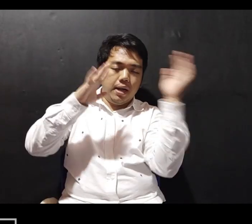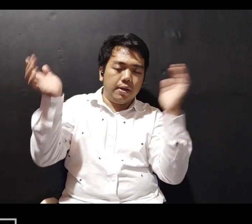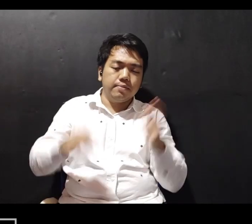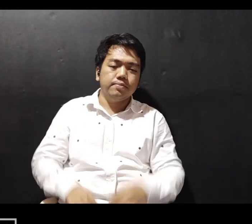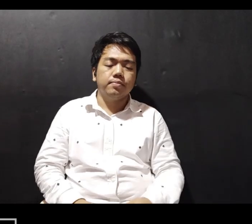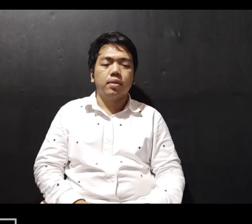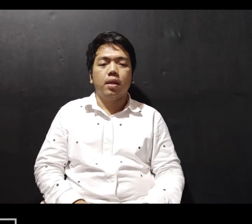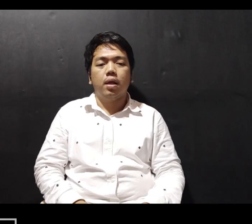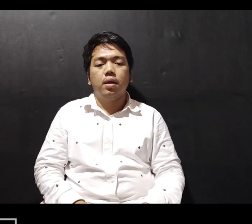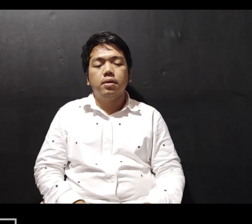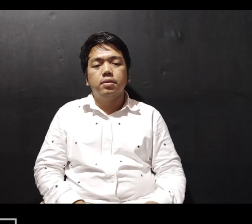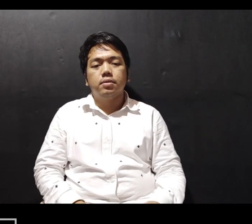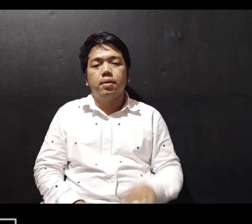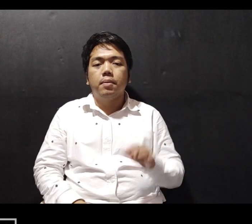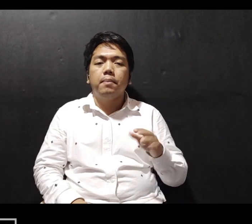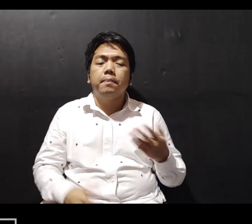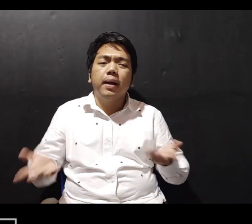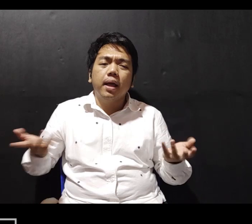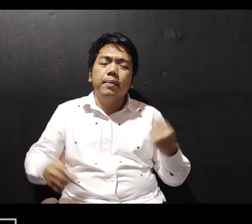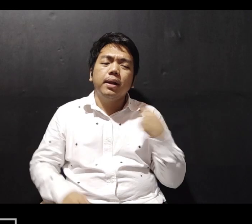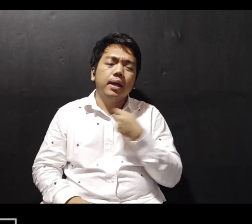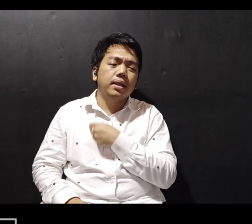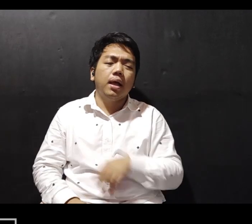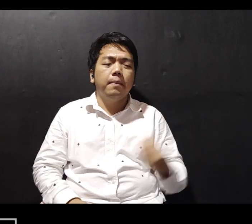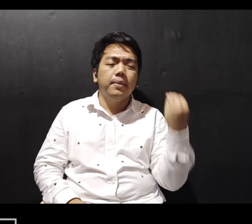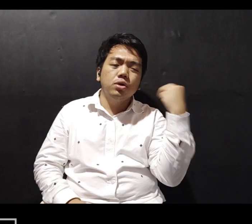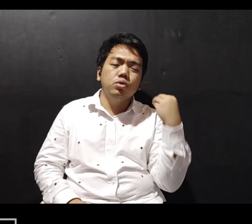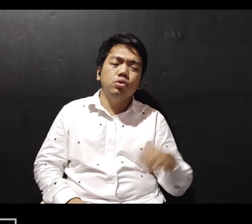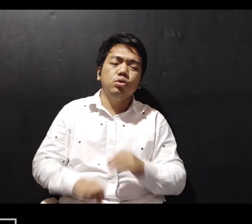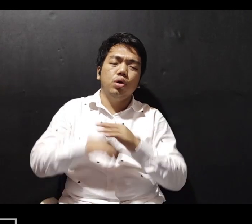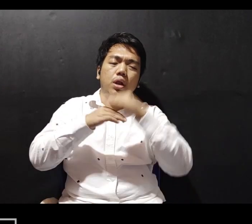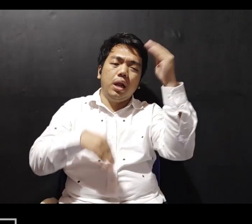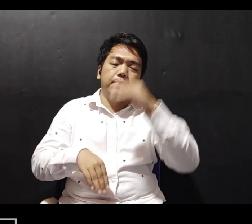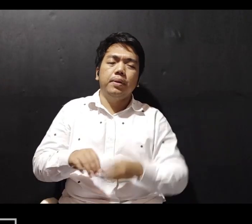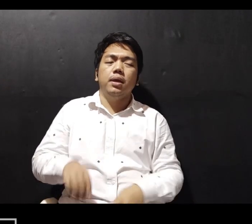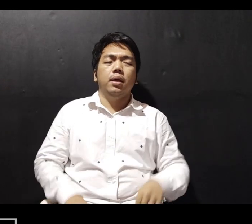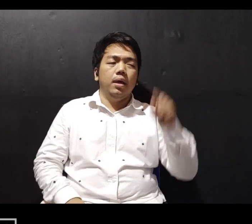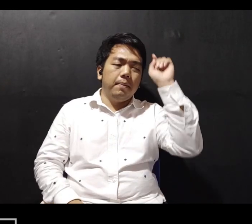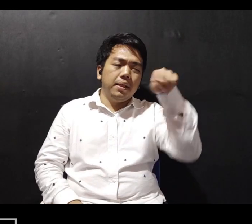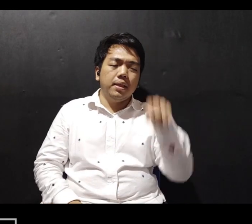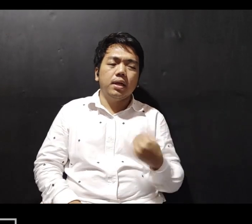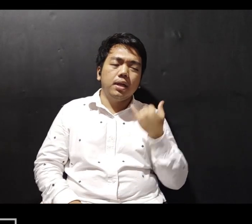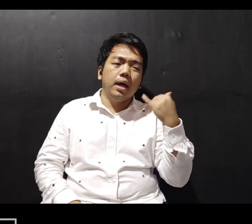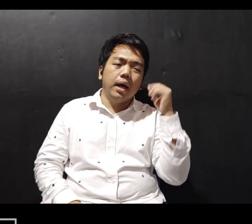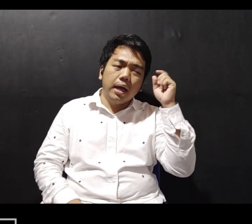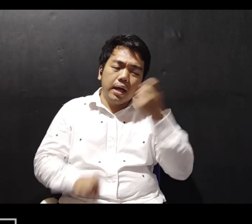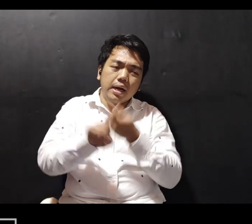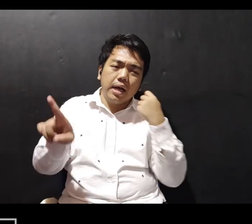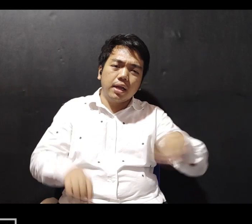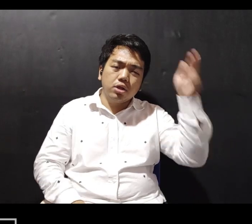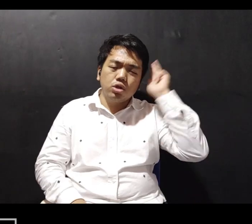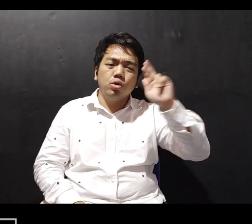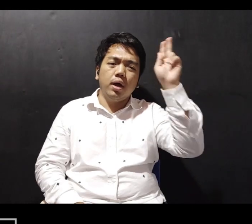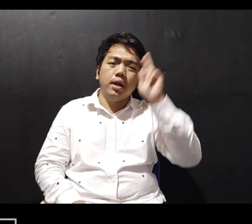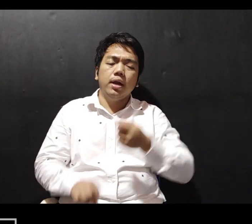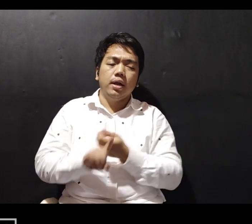adalah bagaimana kita menanti lebih penting bagi Tuhan daripada apa yang kita nantikan.